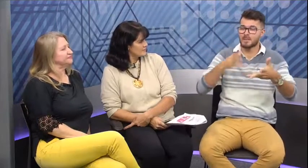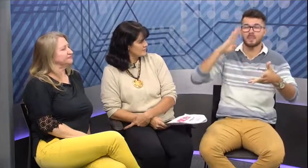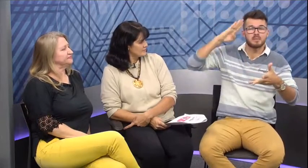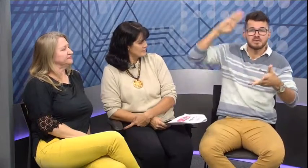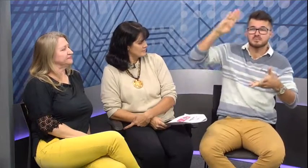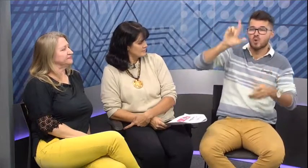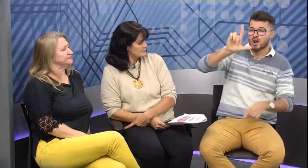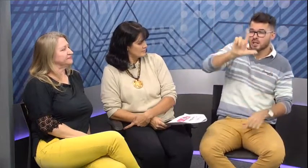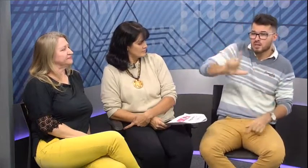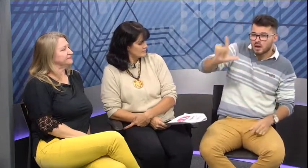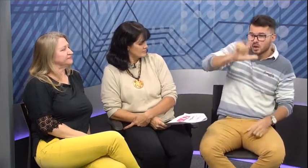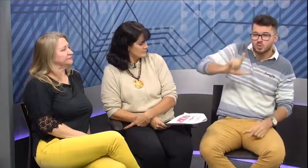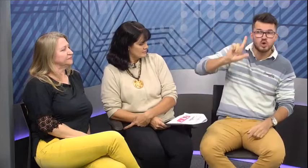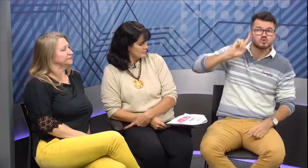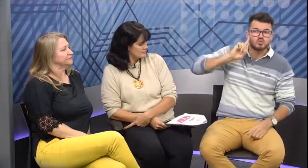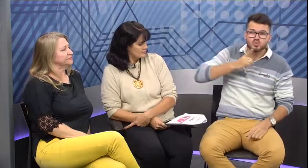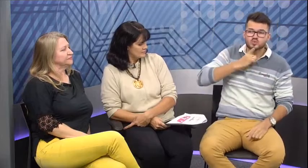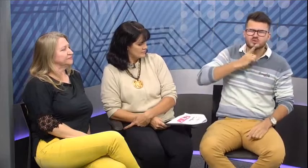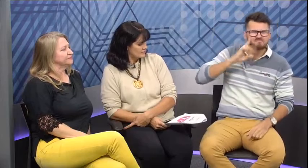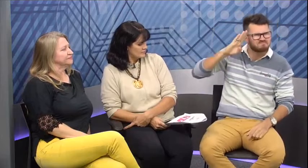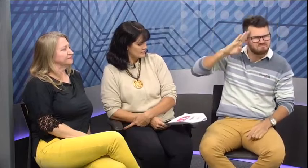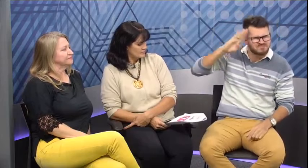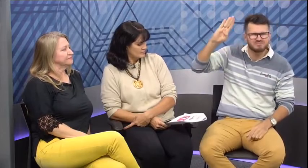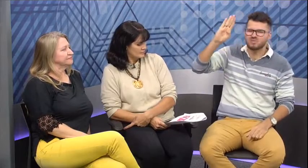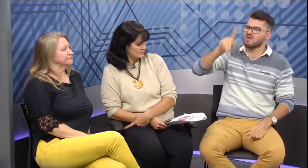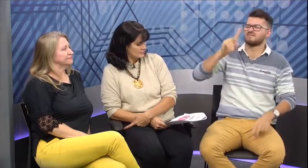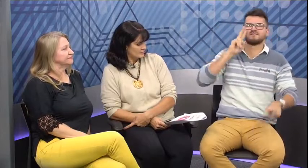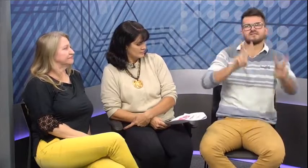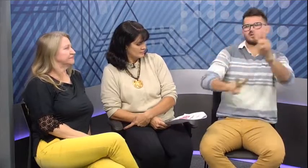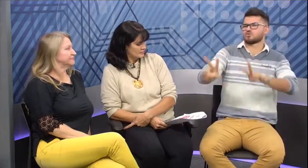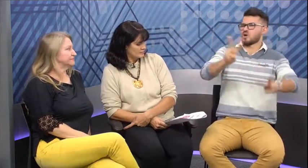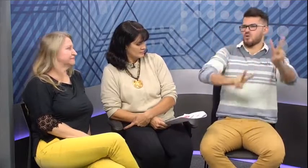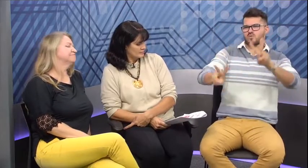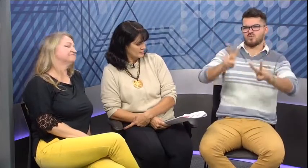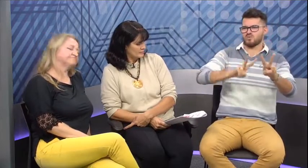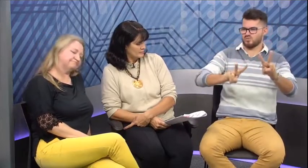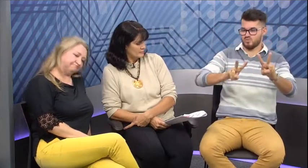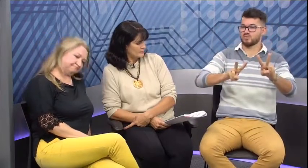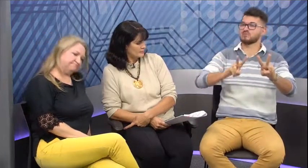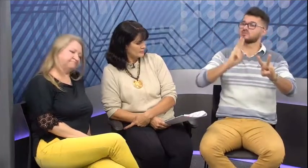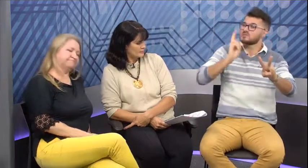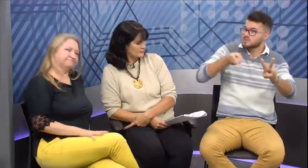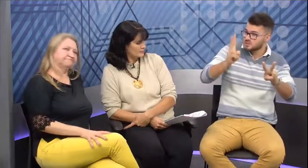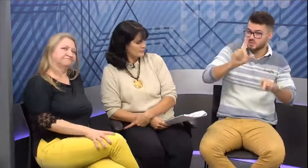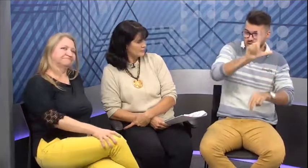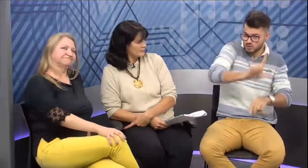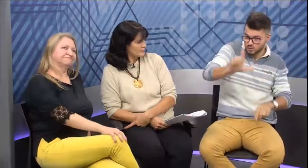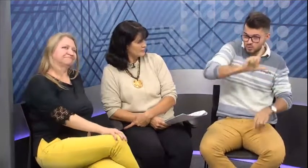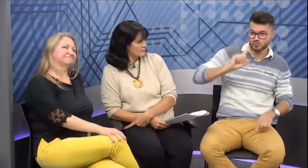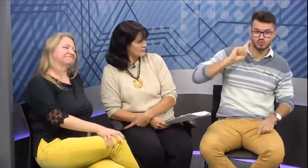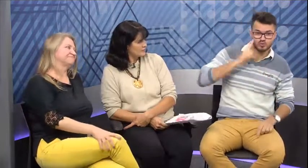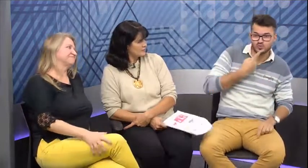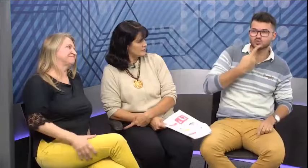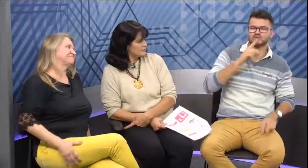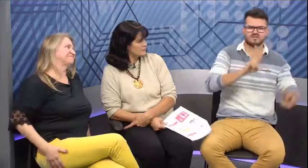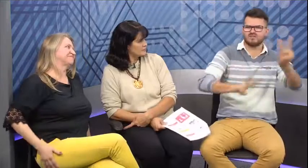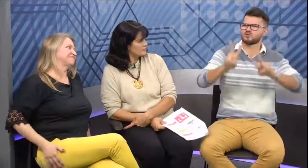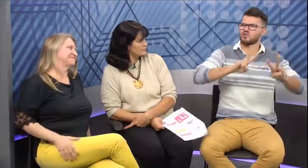histórias, contando as histórias, né? Então, a literatura surda, ela deve ser visual. Né? Para surdos, ela precisa